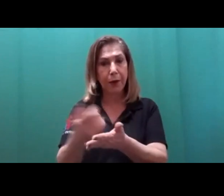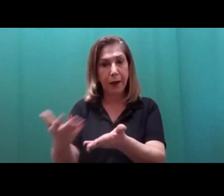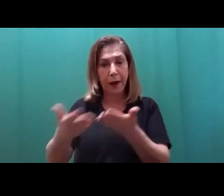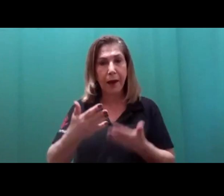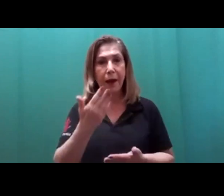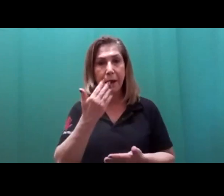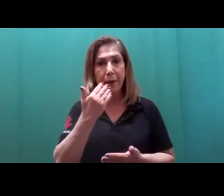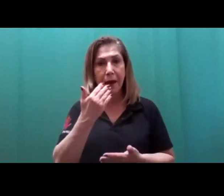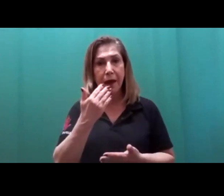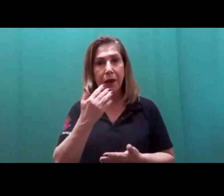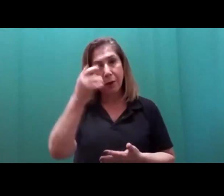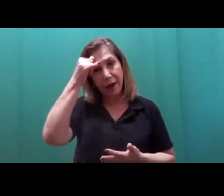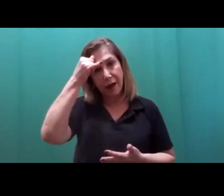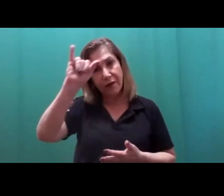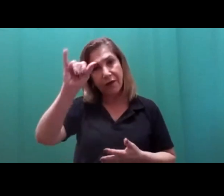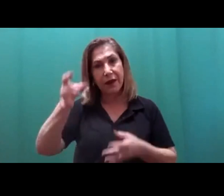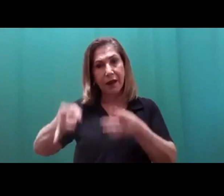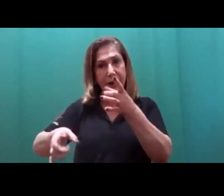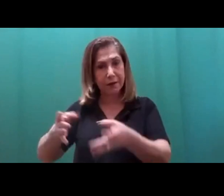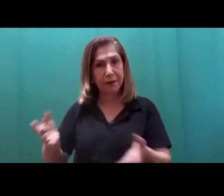muito desperdício. Seria possível?